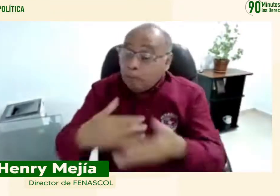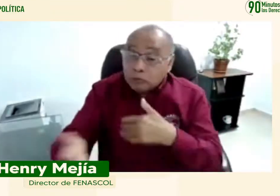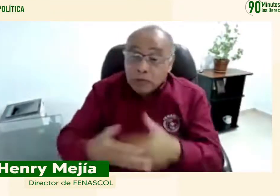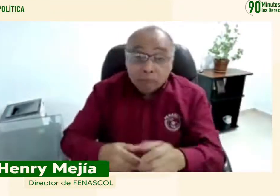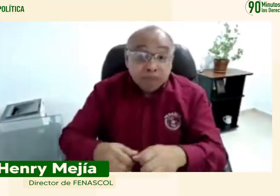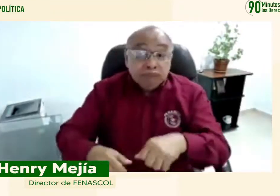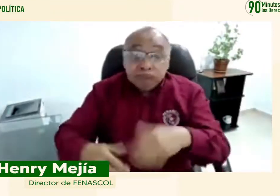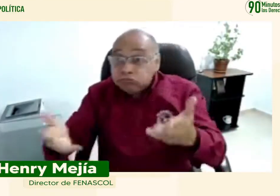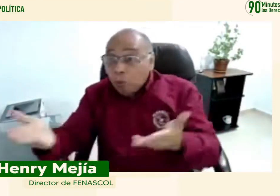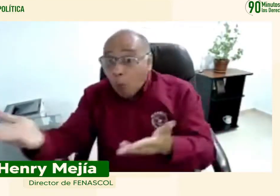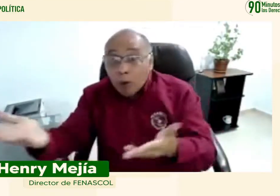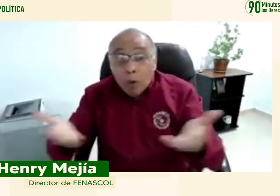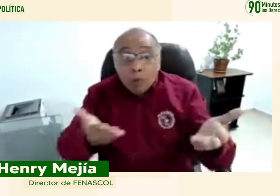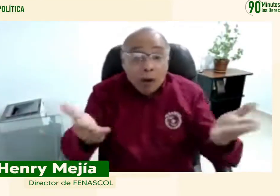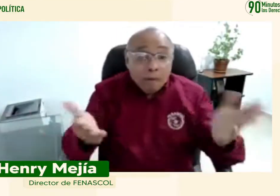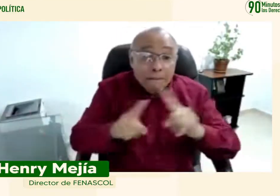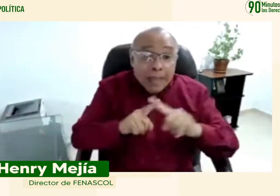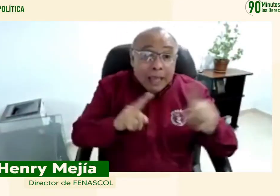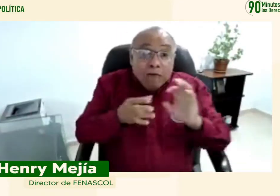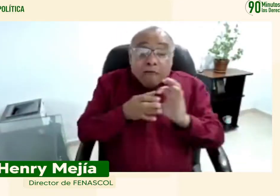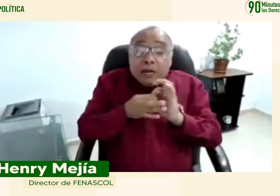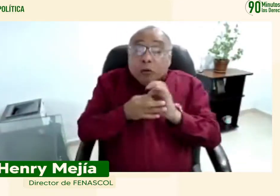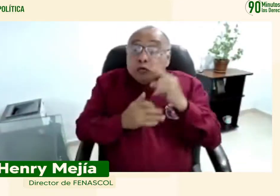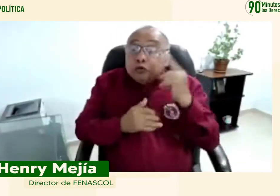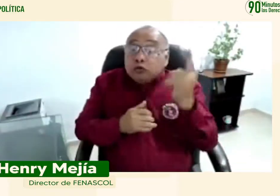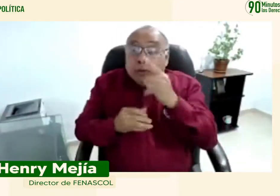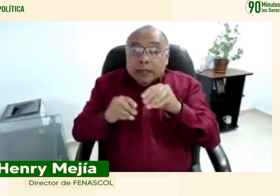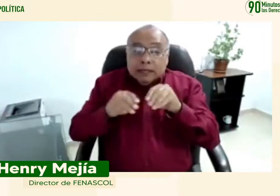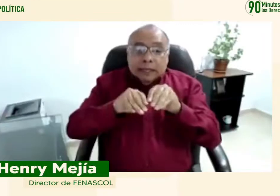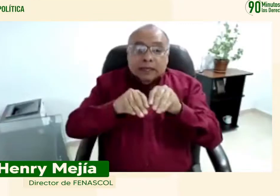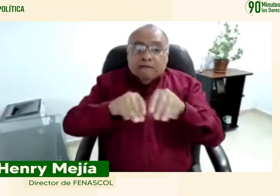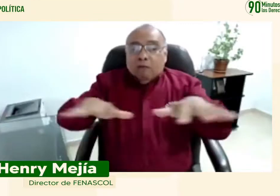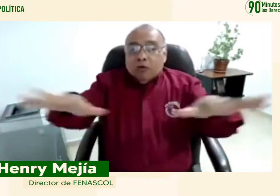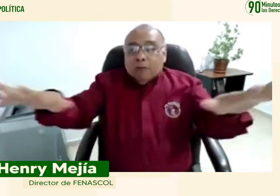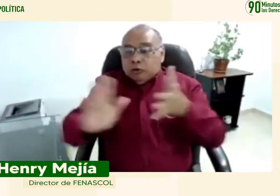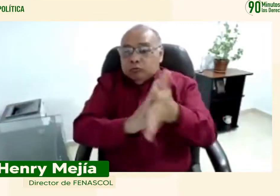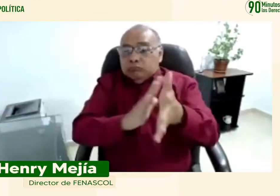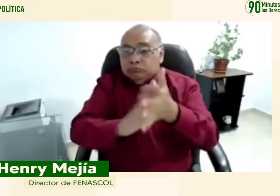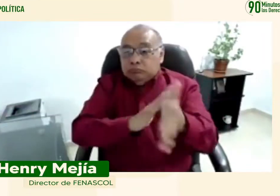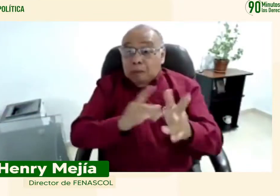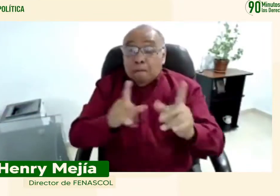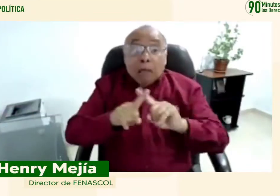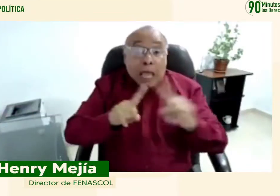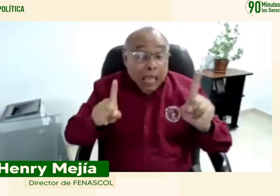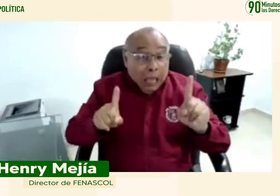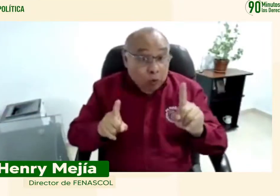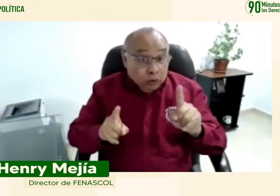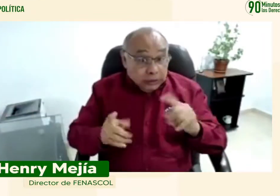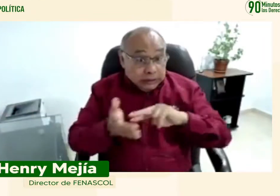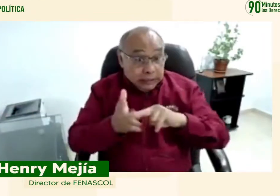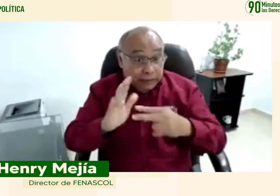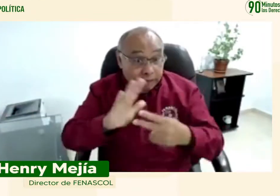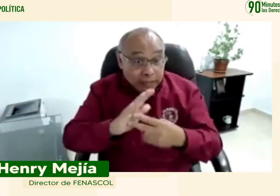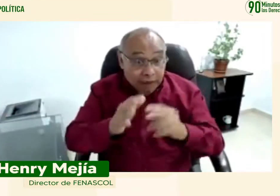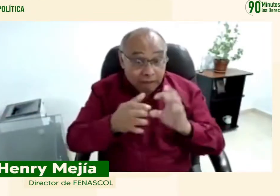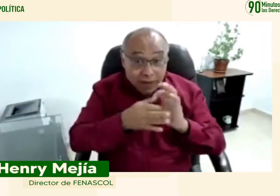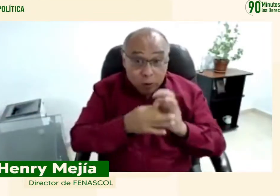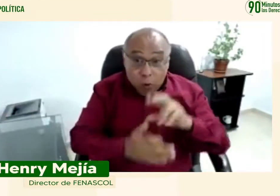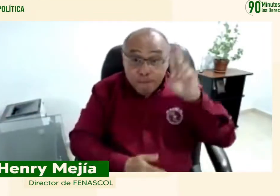decir lo mismo y no importa seguiremos pasando las propuestas nosotros desde finas con estamos divulgando esa información eso no